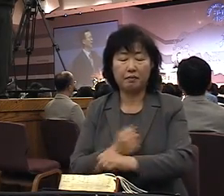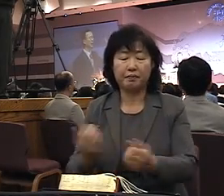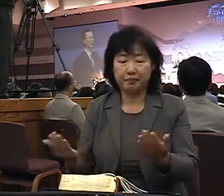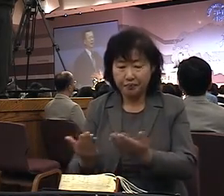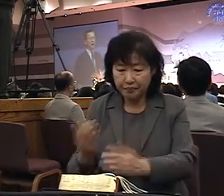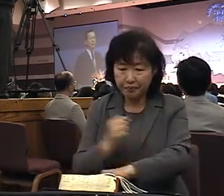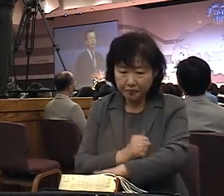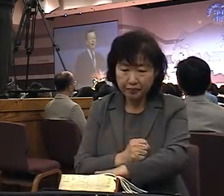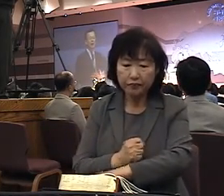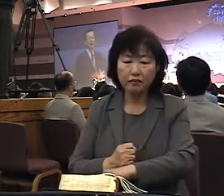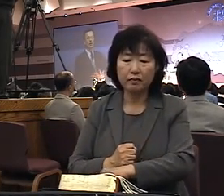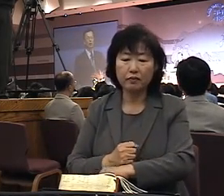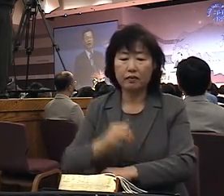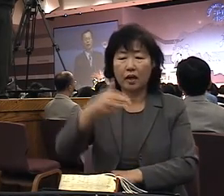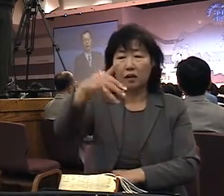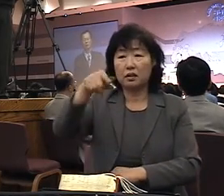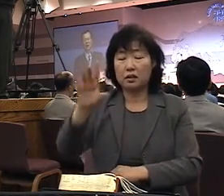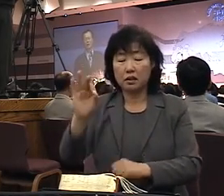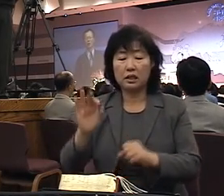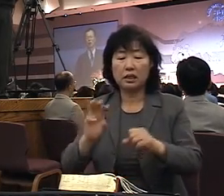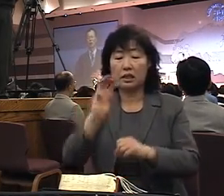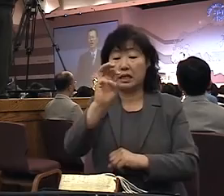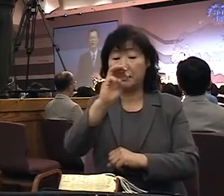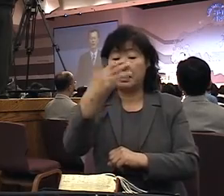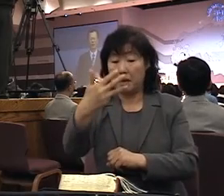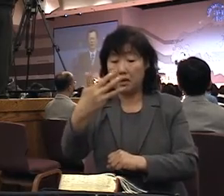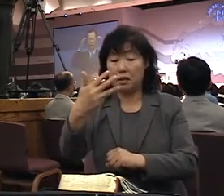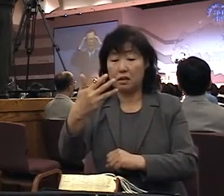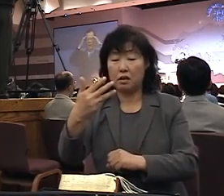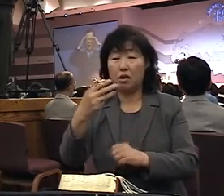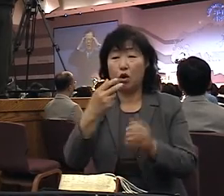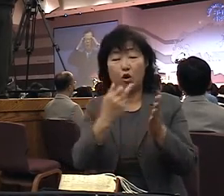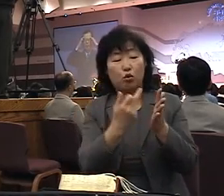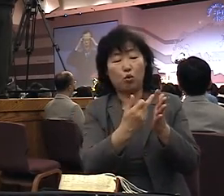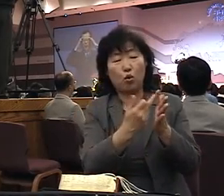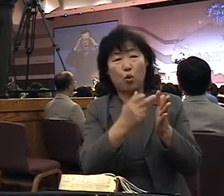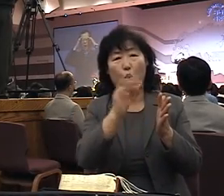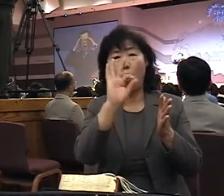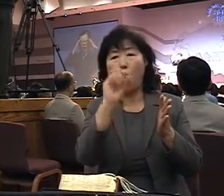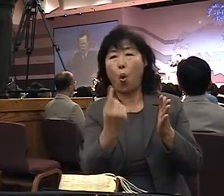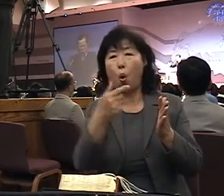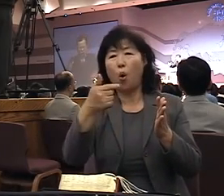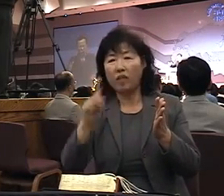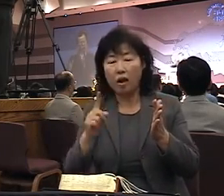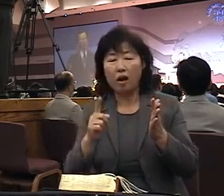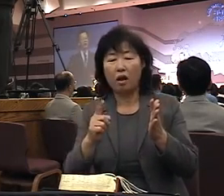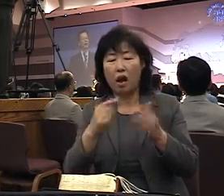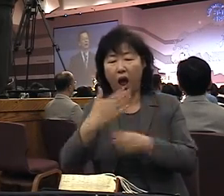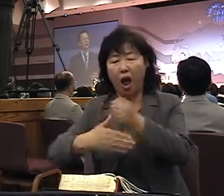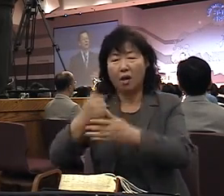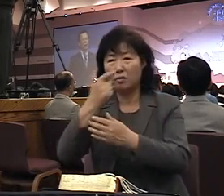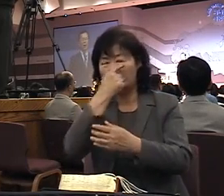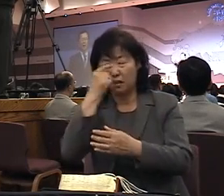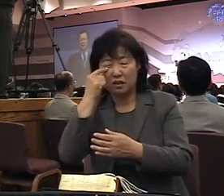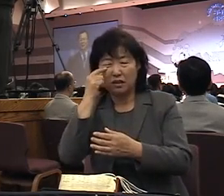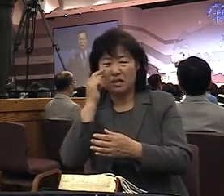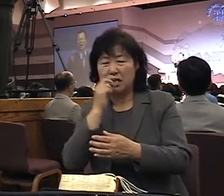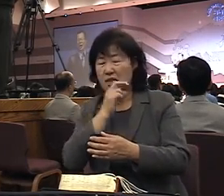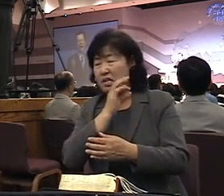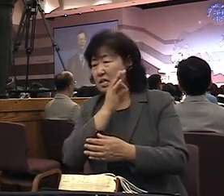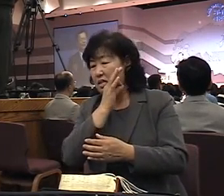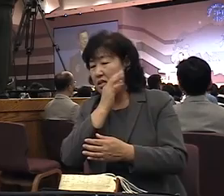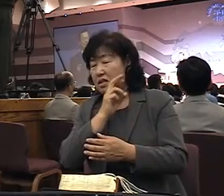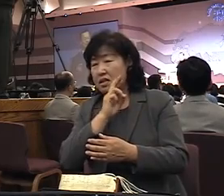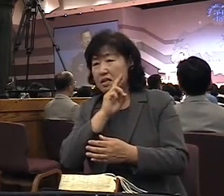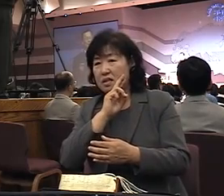그래서 창세기 38장 유다의 둘째 아들 오난의 죄가 그렇게 하나님 눈에 거스렸던 것입니다. 왜냐하면